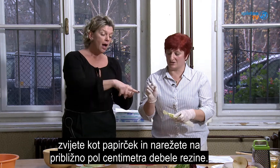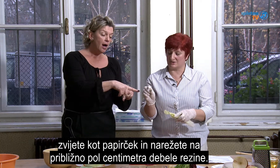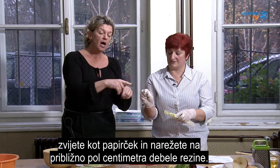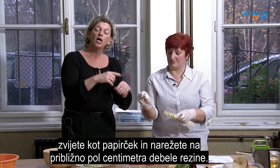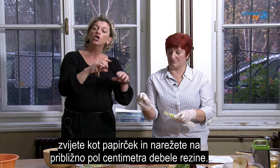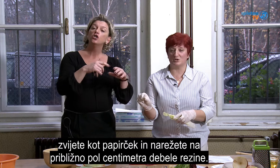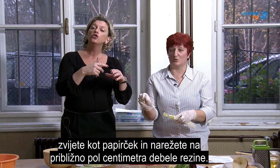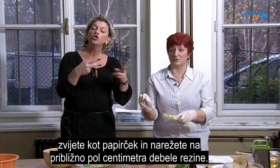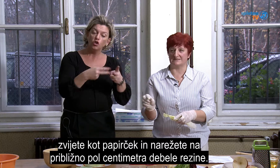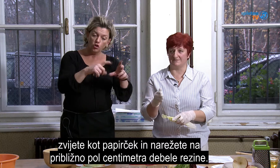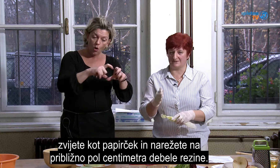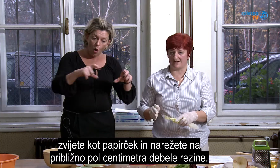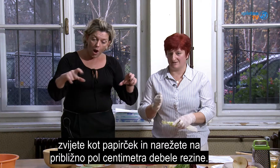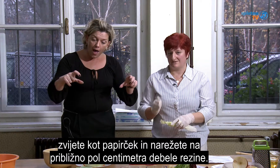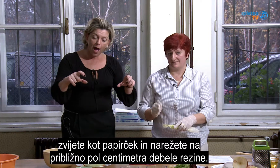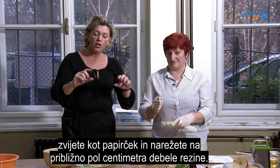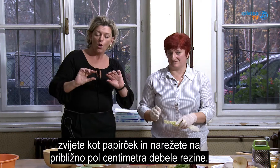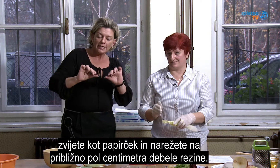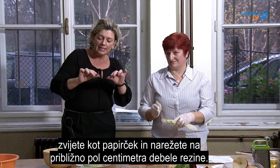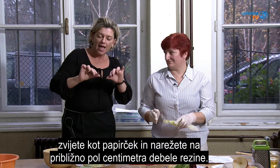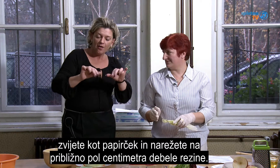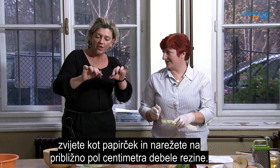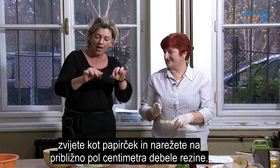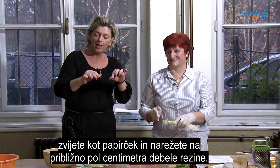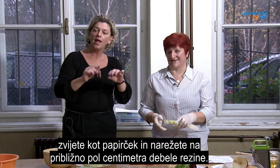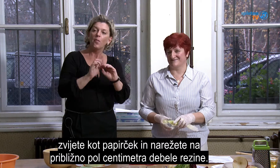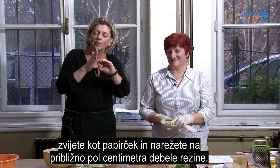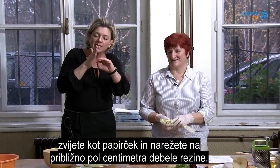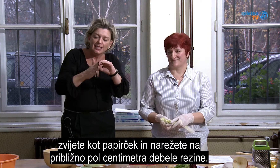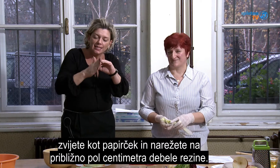režete na približno pol centimetra rezance.